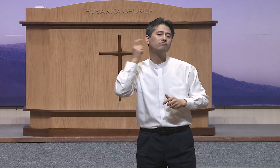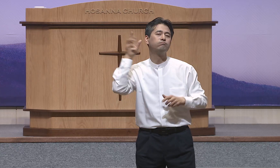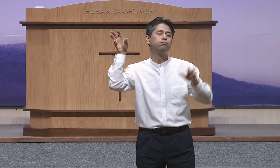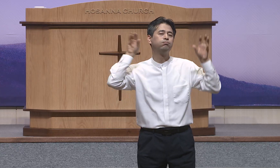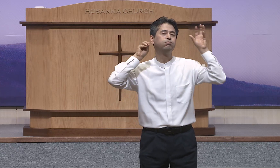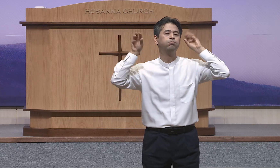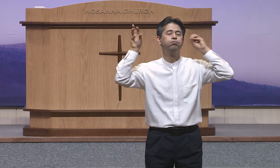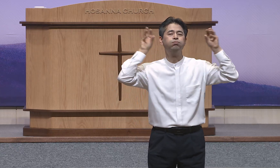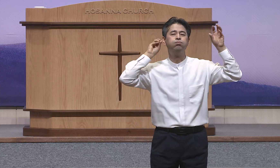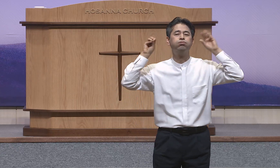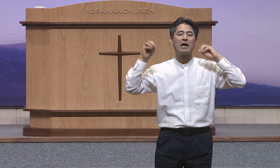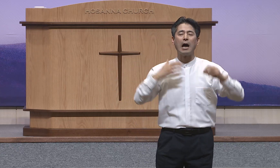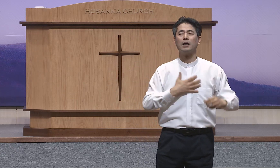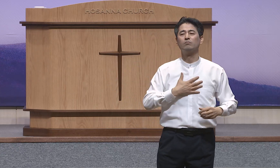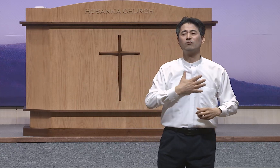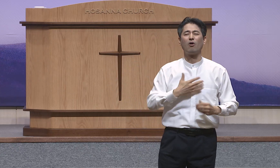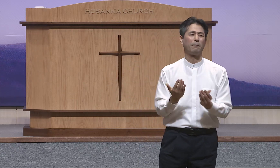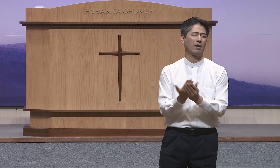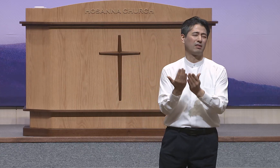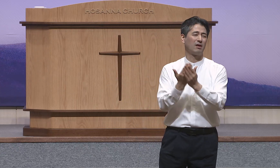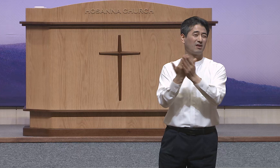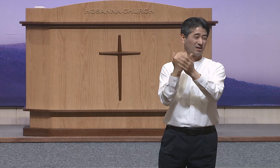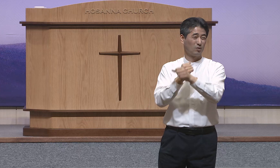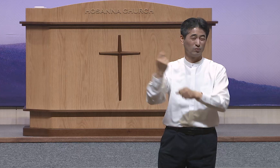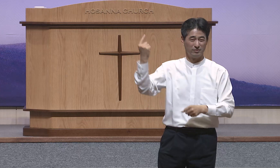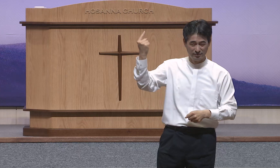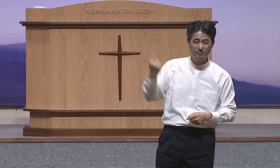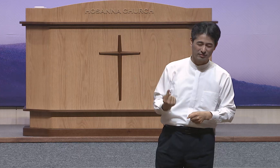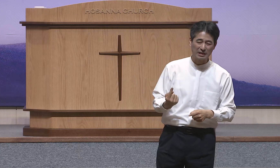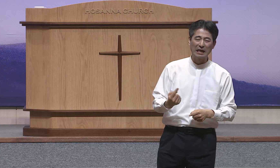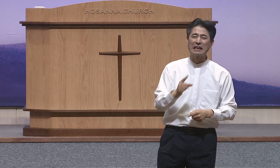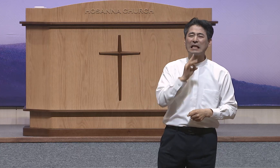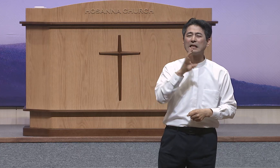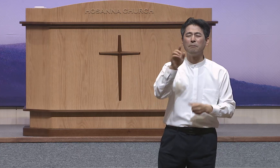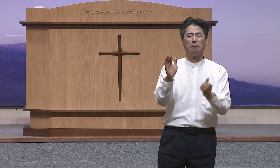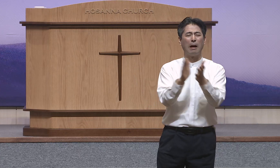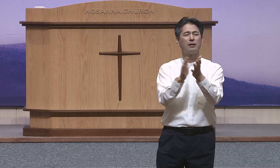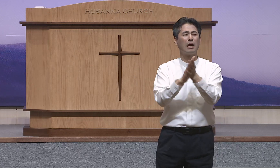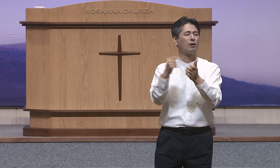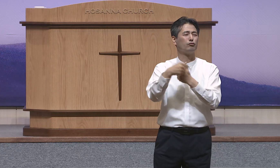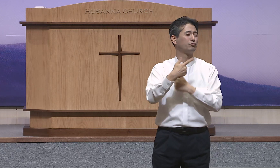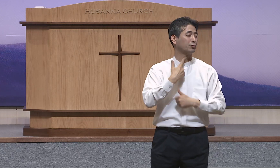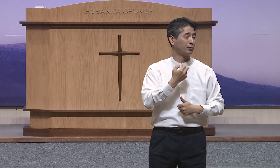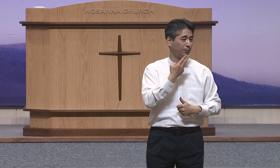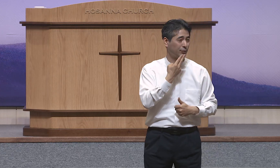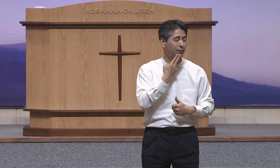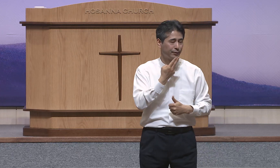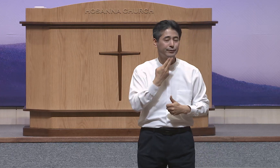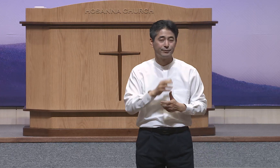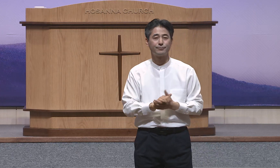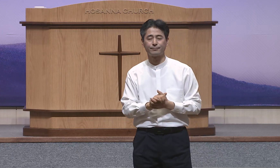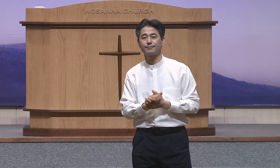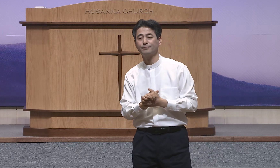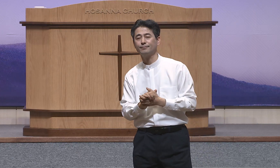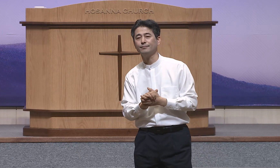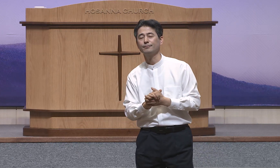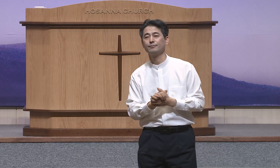기쁨의 소리구나라는 것을 저는 어렸을 때부터 그렇게 들어오면서 감정을 익숙하게